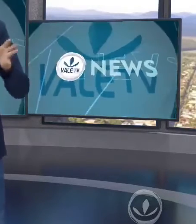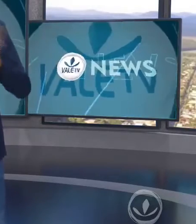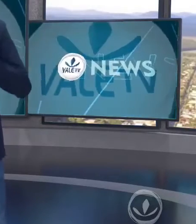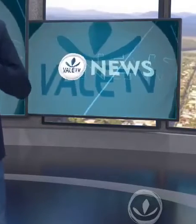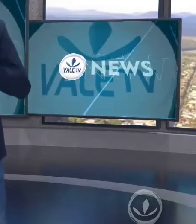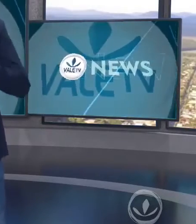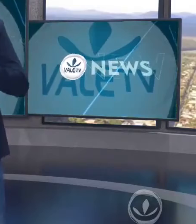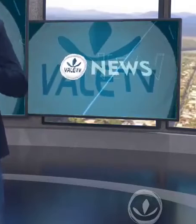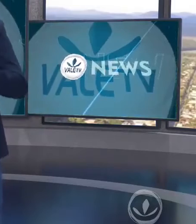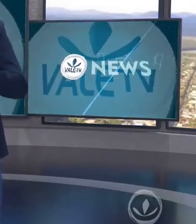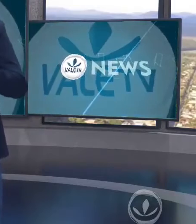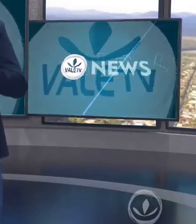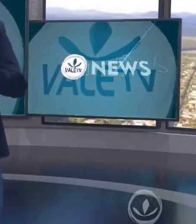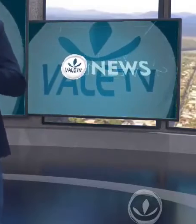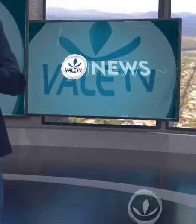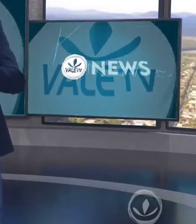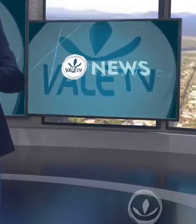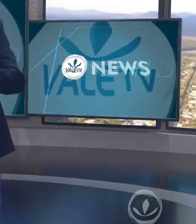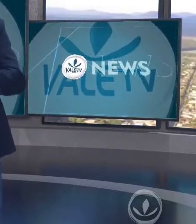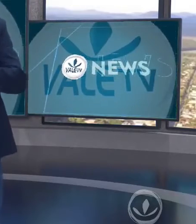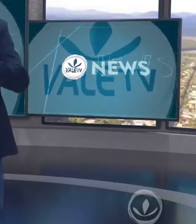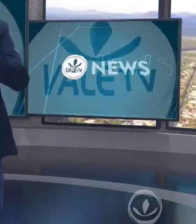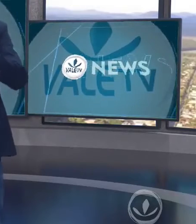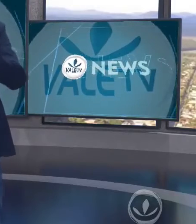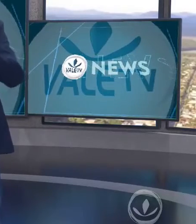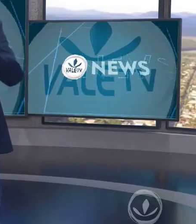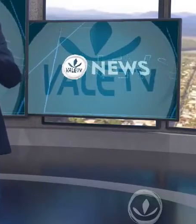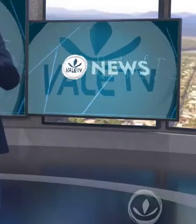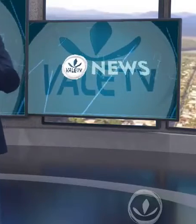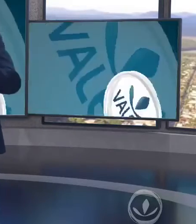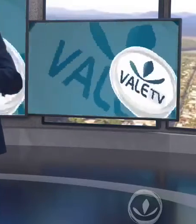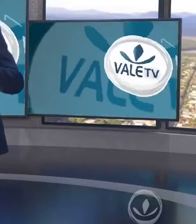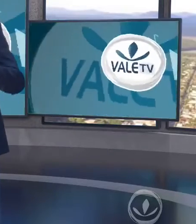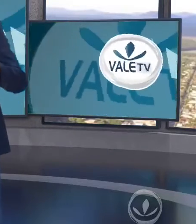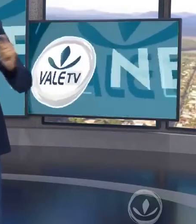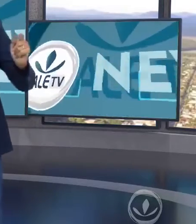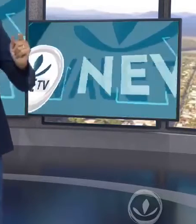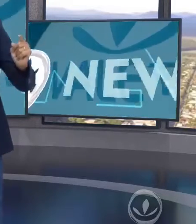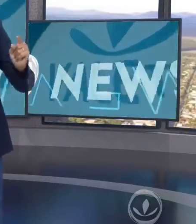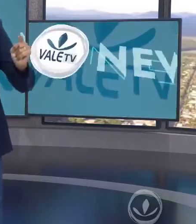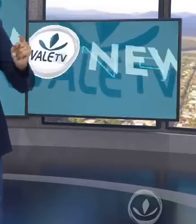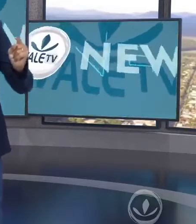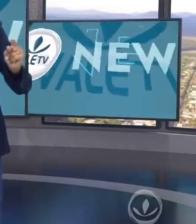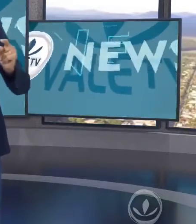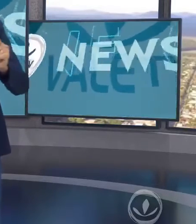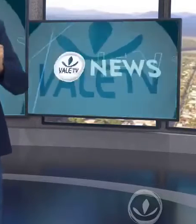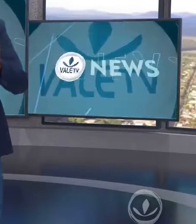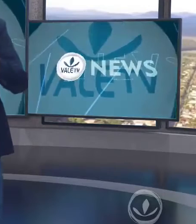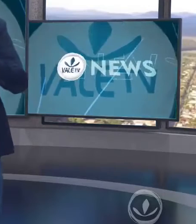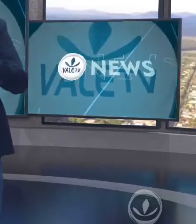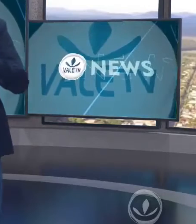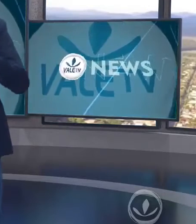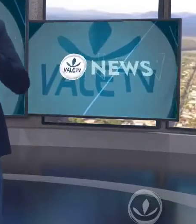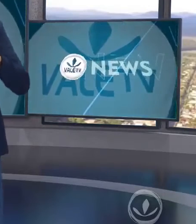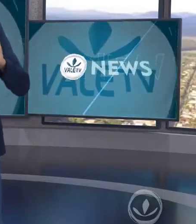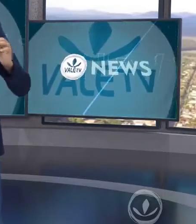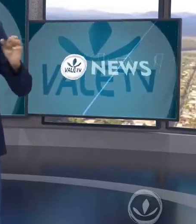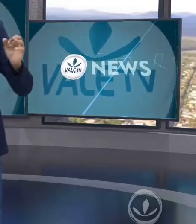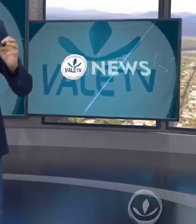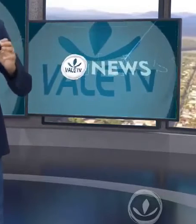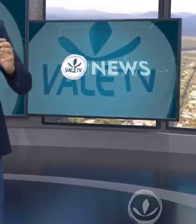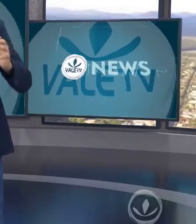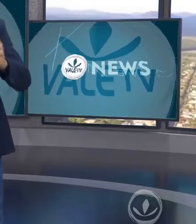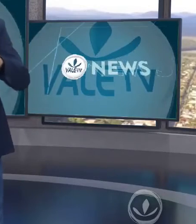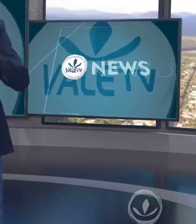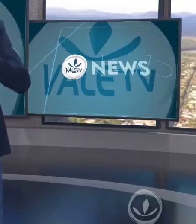ficar aberto, vai ficar. Porque vai esperar o Ronaldo Caiado chegar e determinar, por exemplo, para o chefe da polícia de Goiânia,